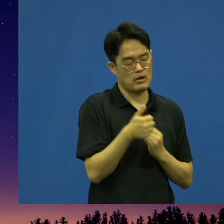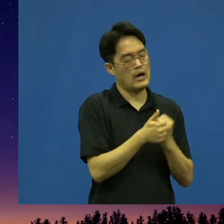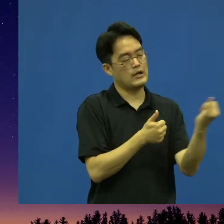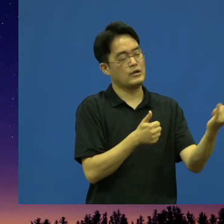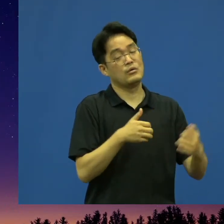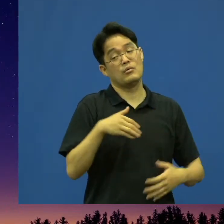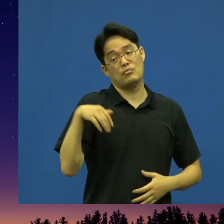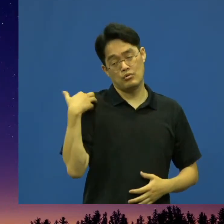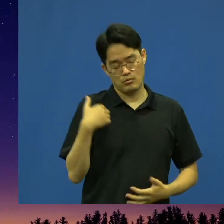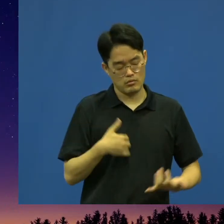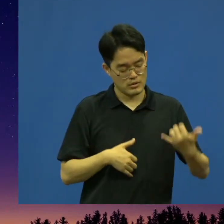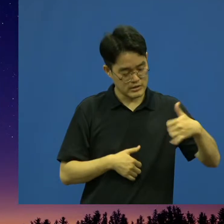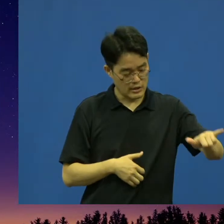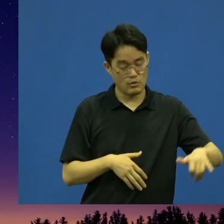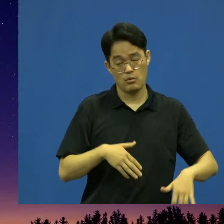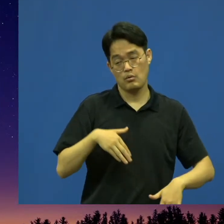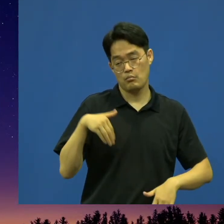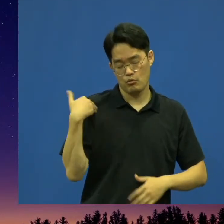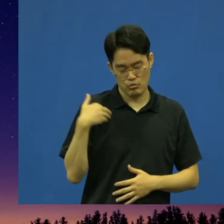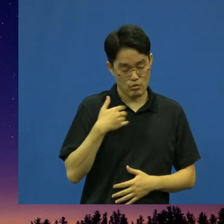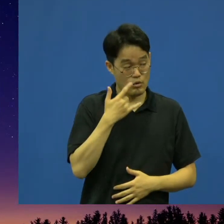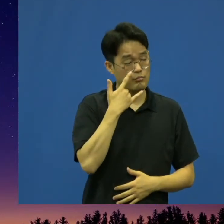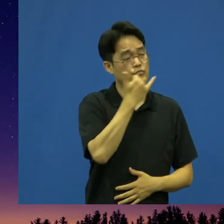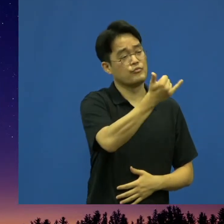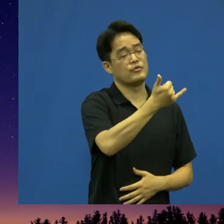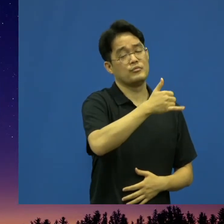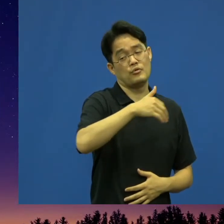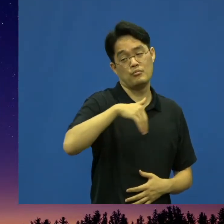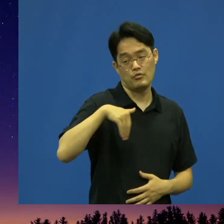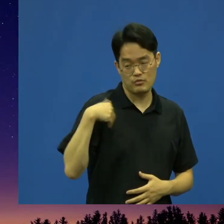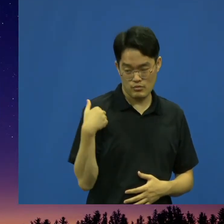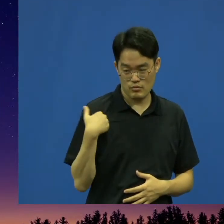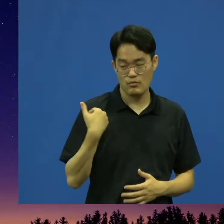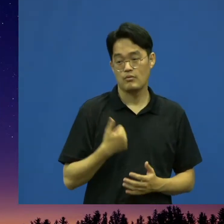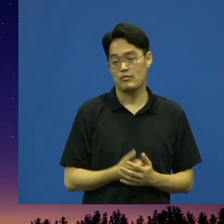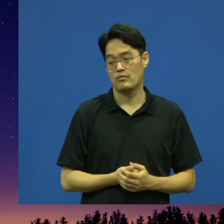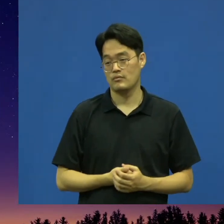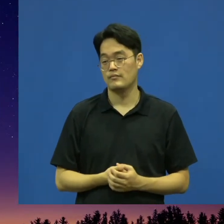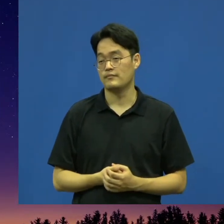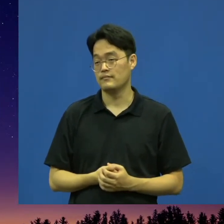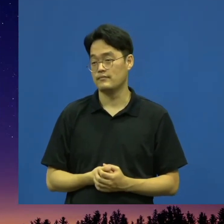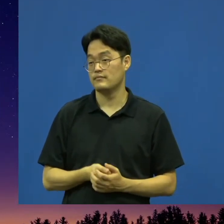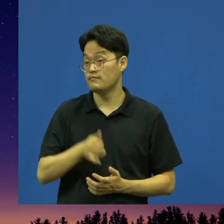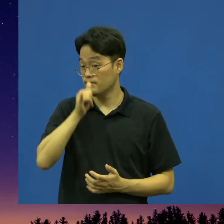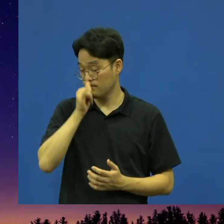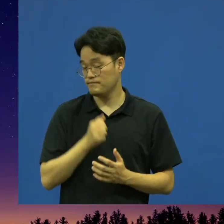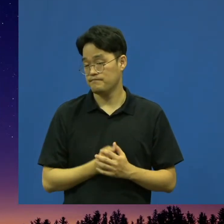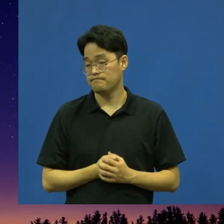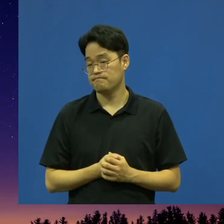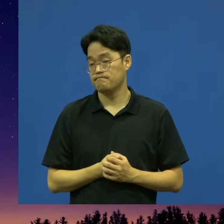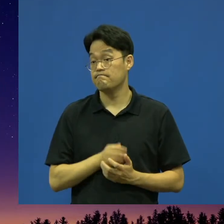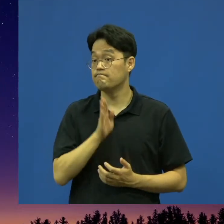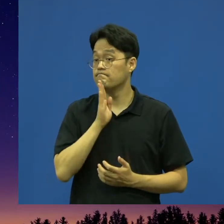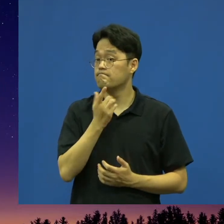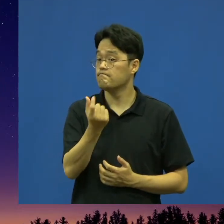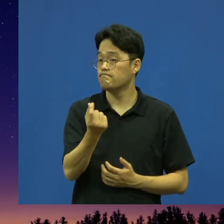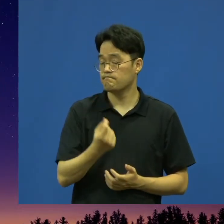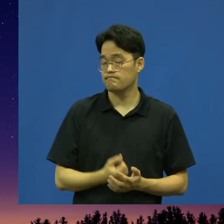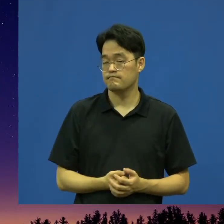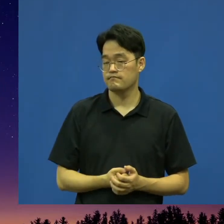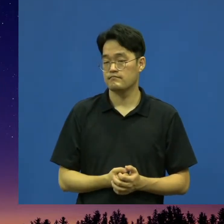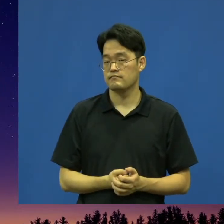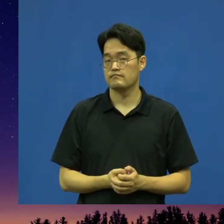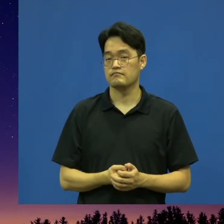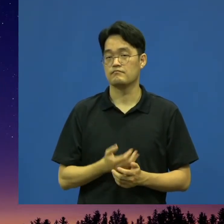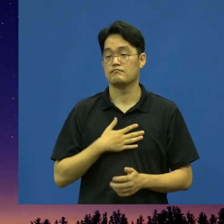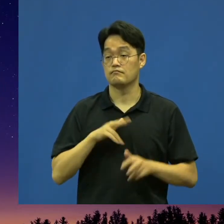아내도 모르고 자녀도 모르고 부모도 모를 수 있어요. 그죠? 저도 이제